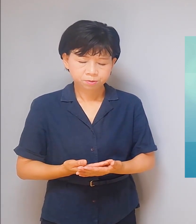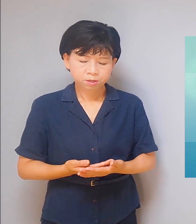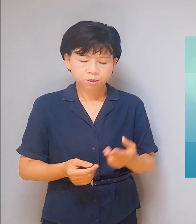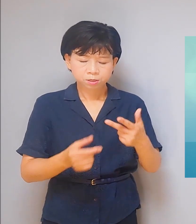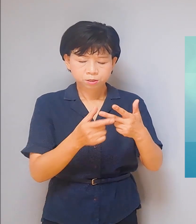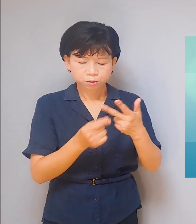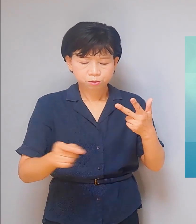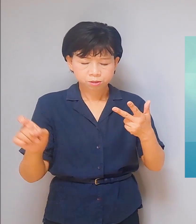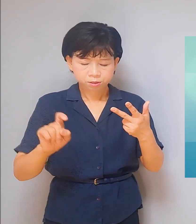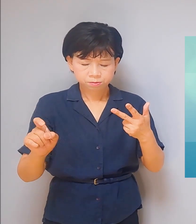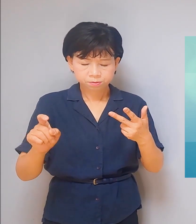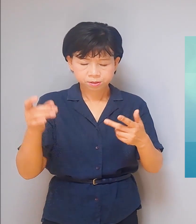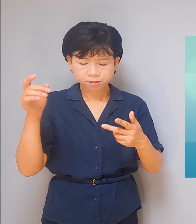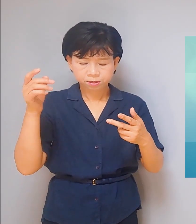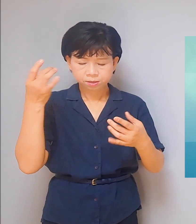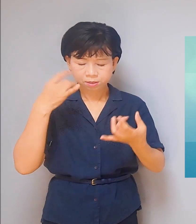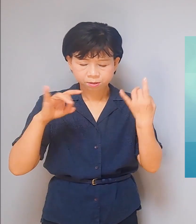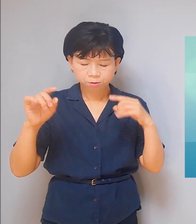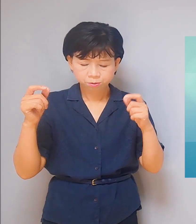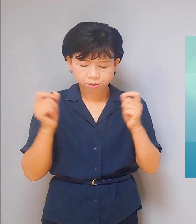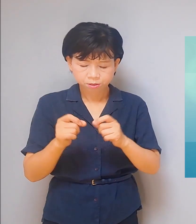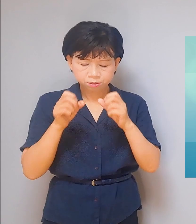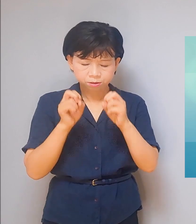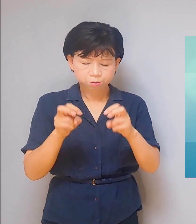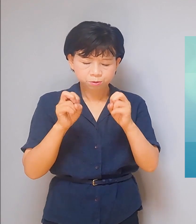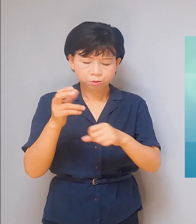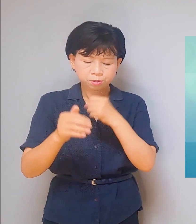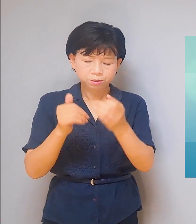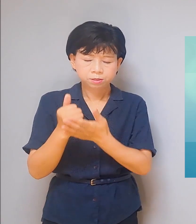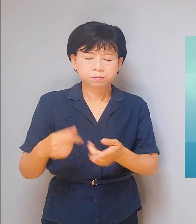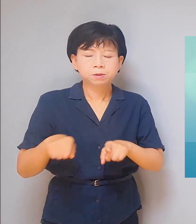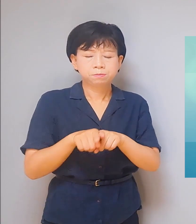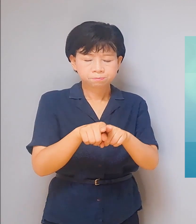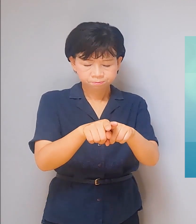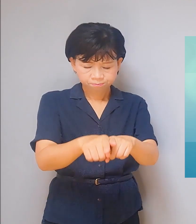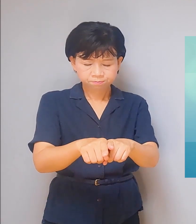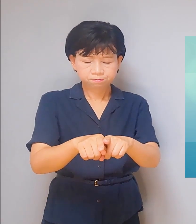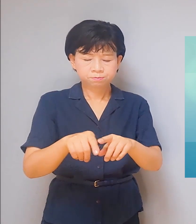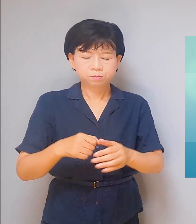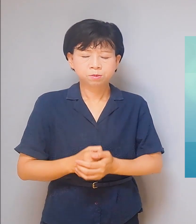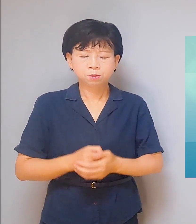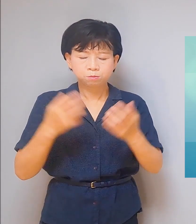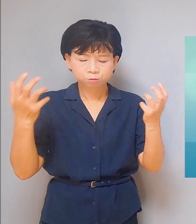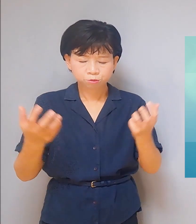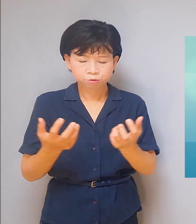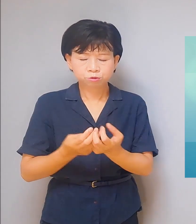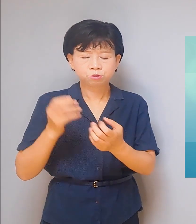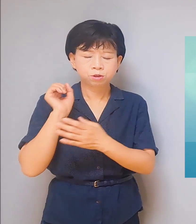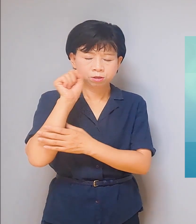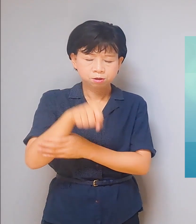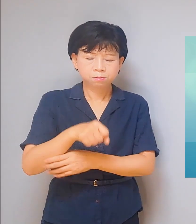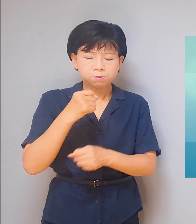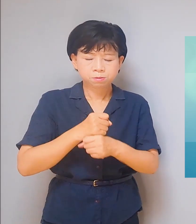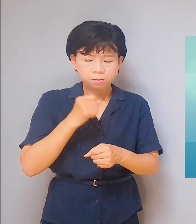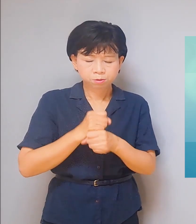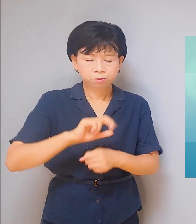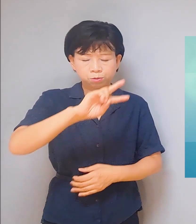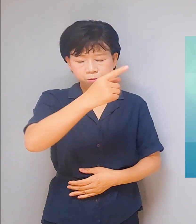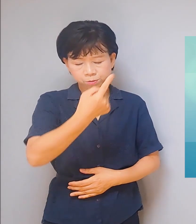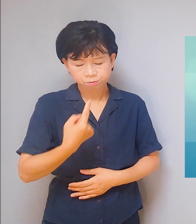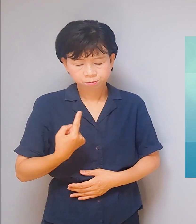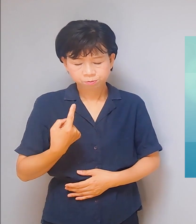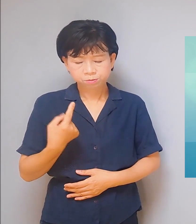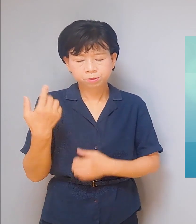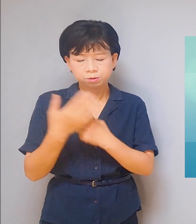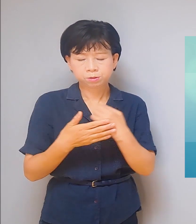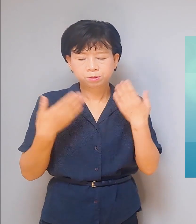10일 출발하는 태국 단기 선교에 하나님이 함께 하셔서 풍성한 열매를 맺고 돌아올 수 있도록